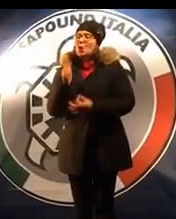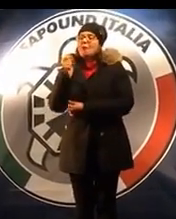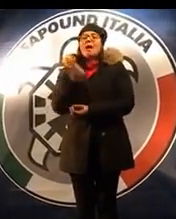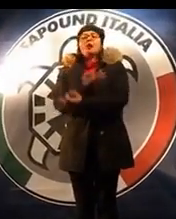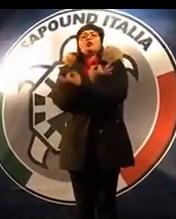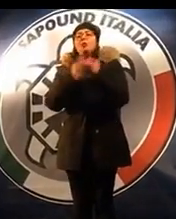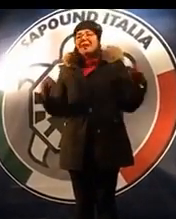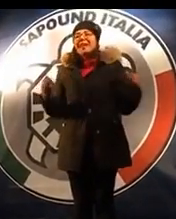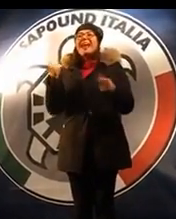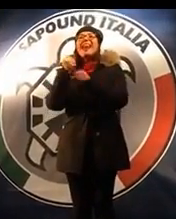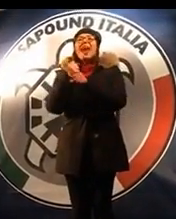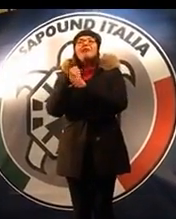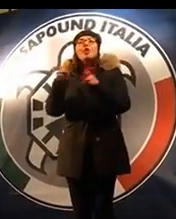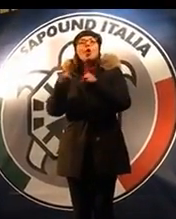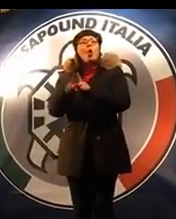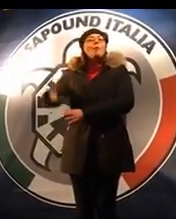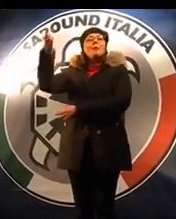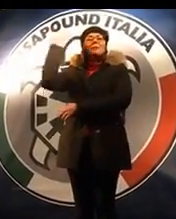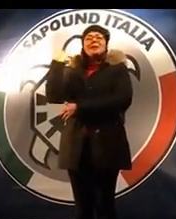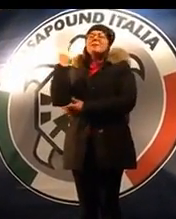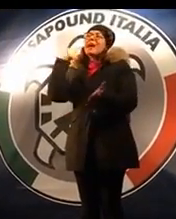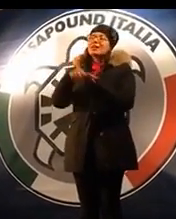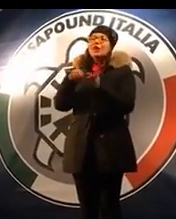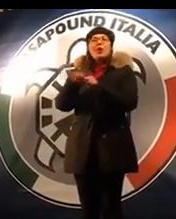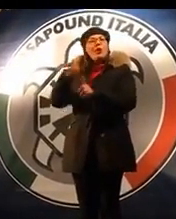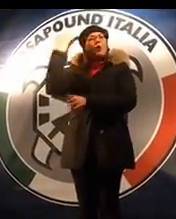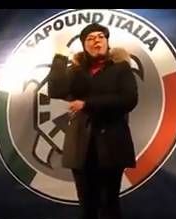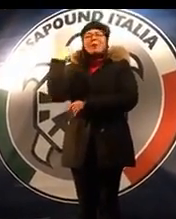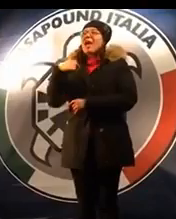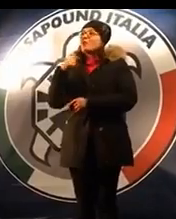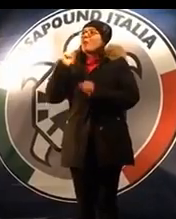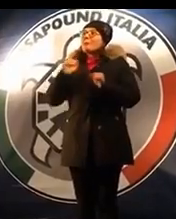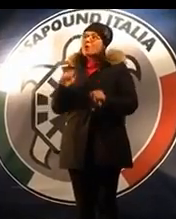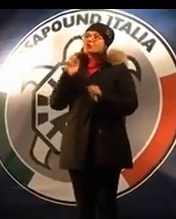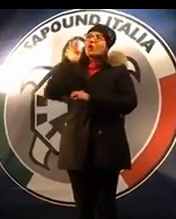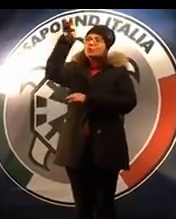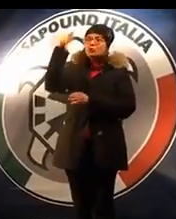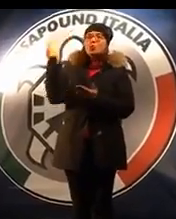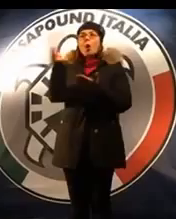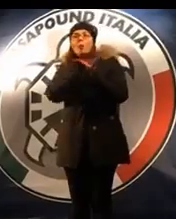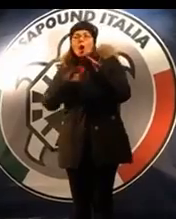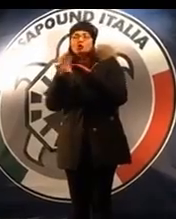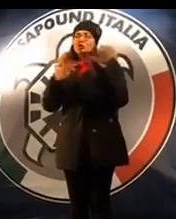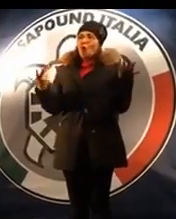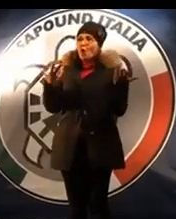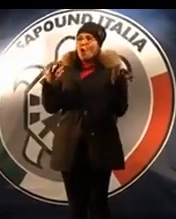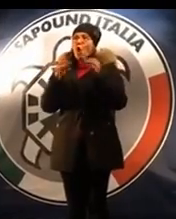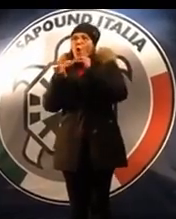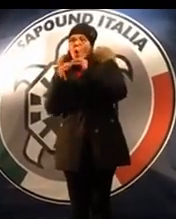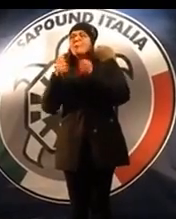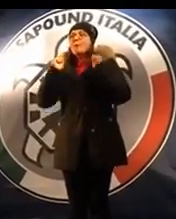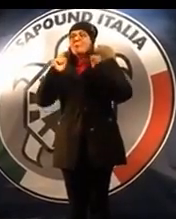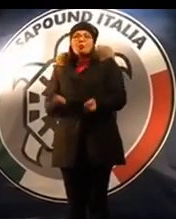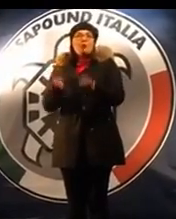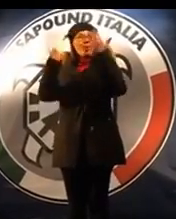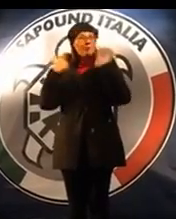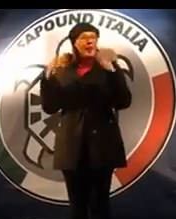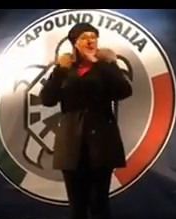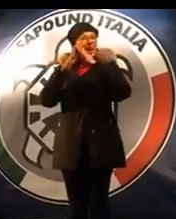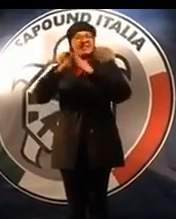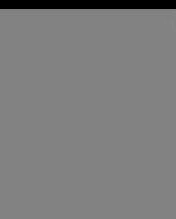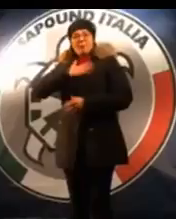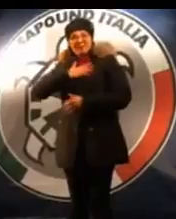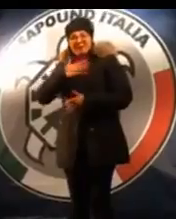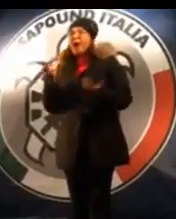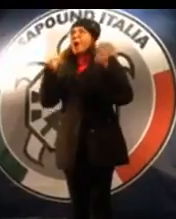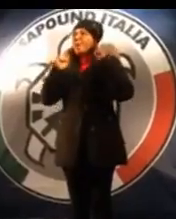quella cosa con cui tu puoi programmare la tua esistenza, un lavoro che ti consenta di comprare una casa di proprietà, un lavoro che ti consenta di